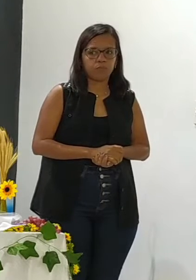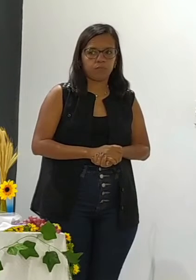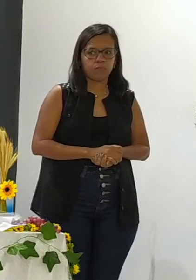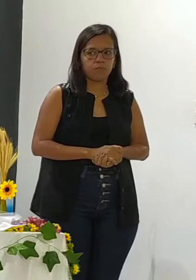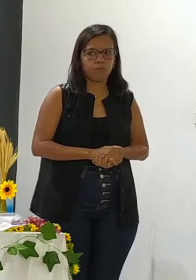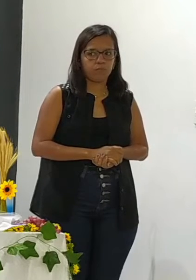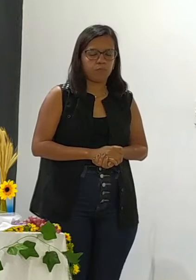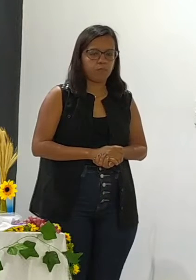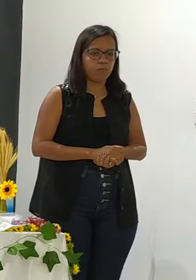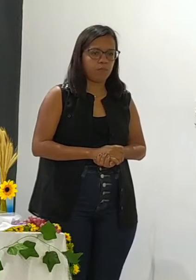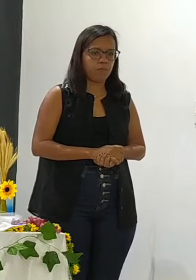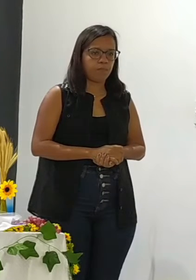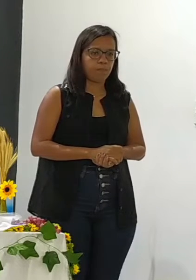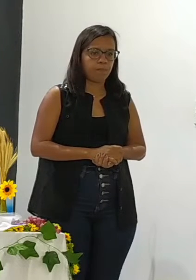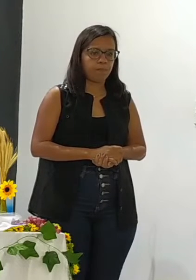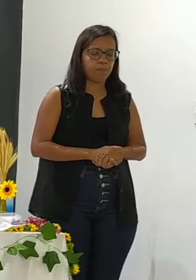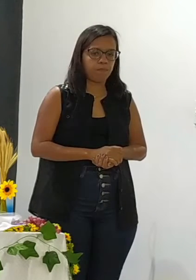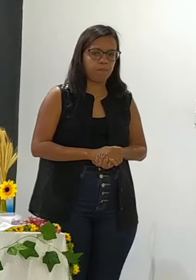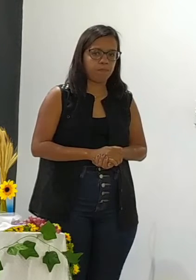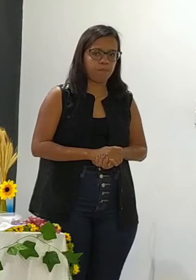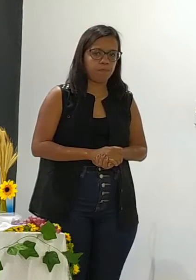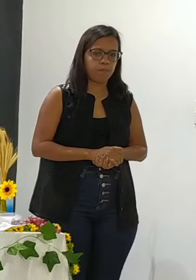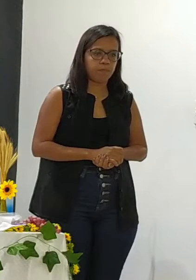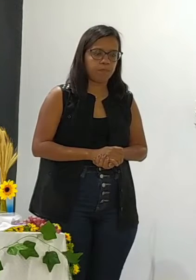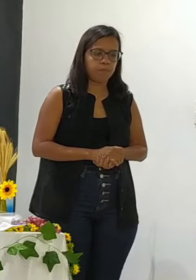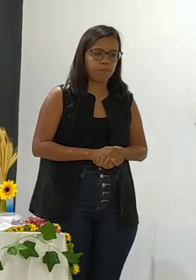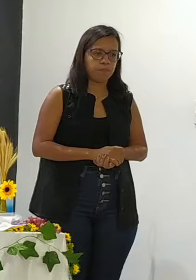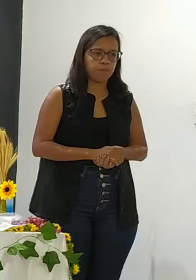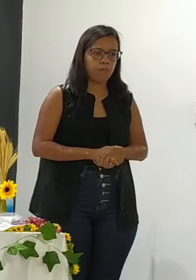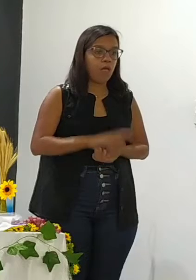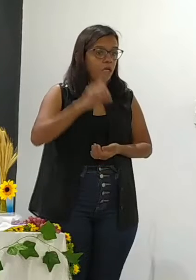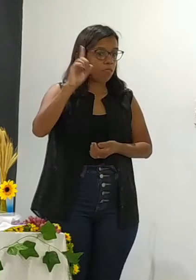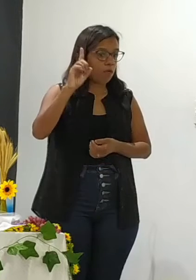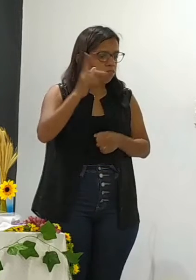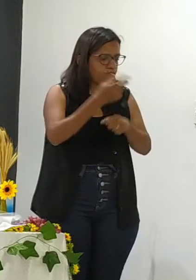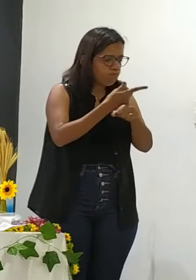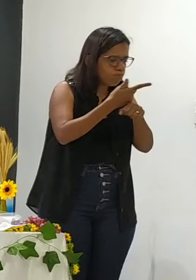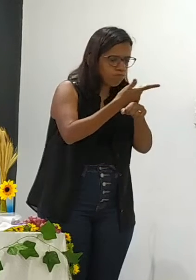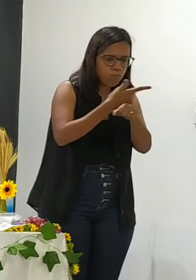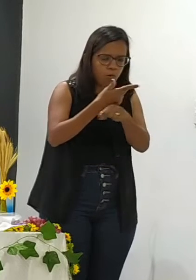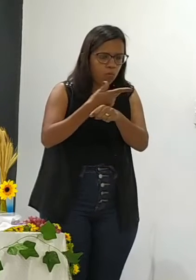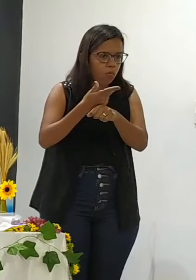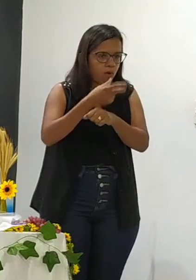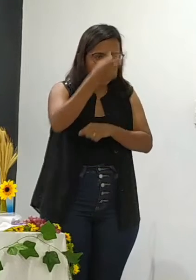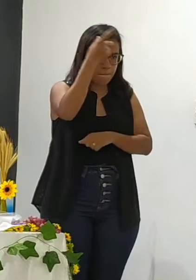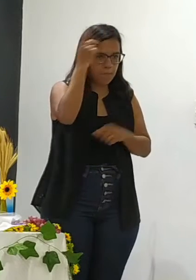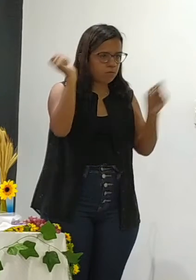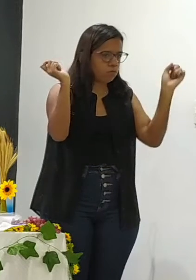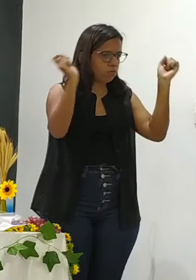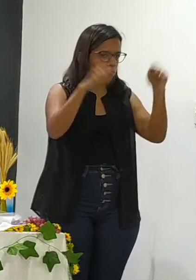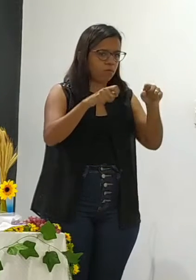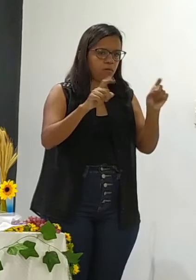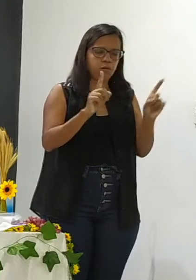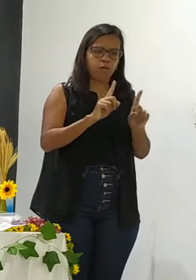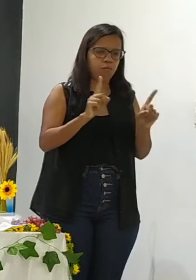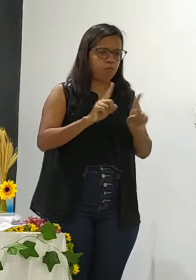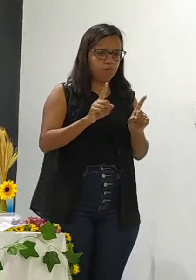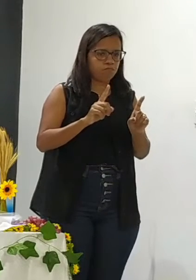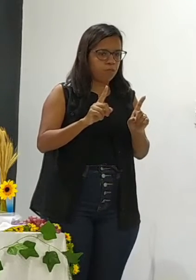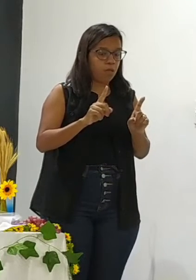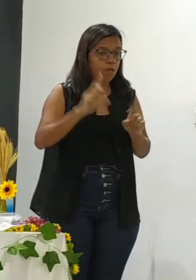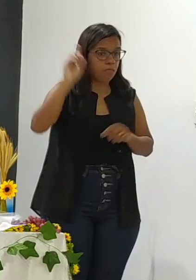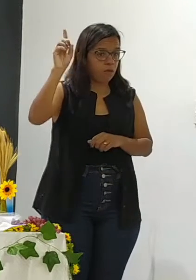Pastor, Deus ele não procura pessoas capacitadas. Glória a Deus. Deus